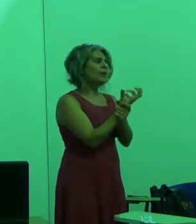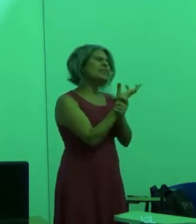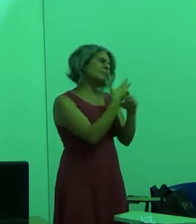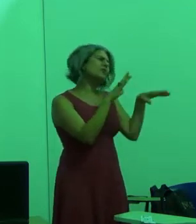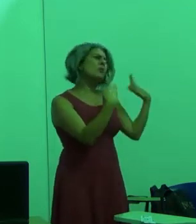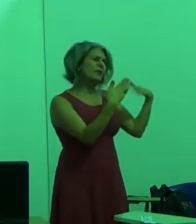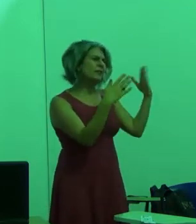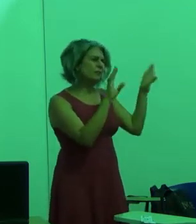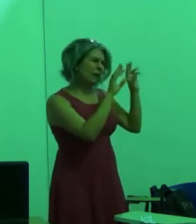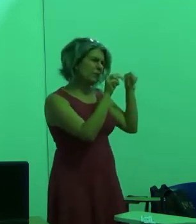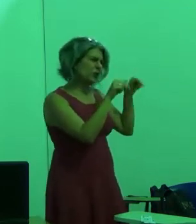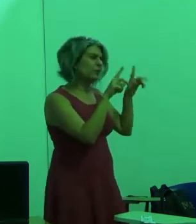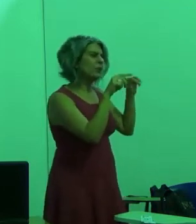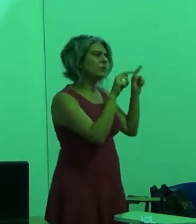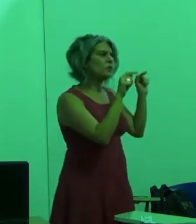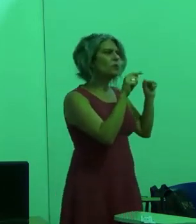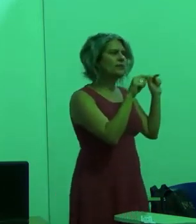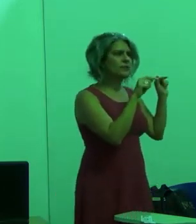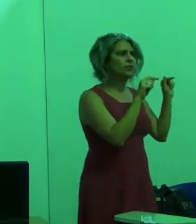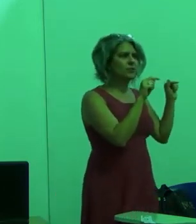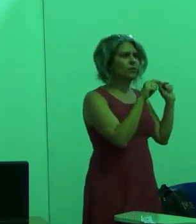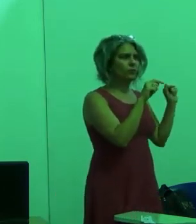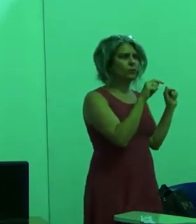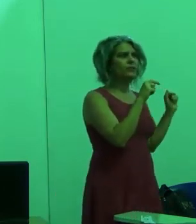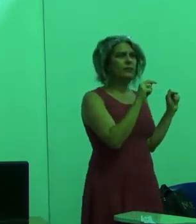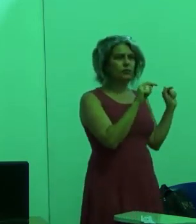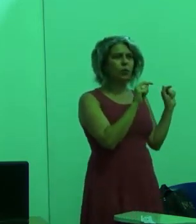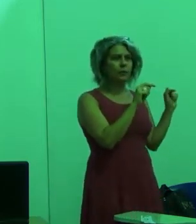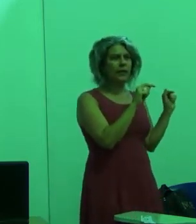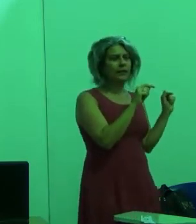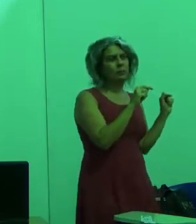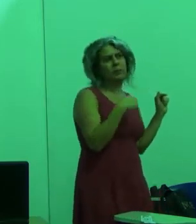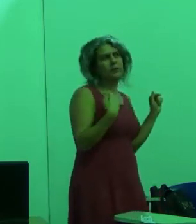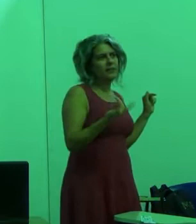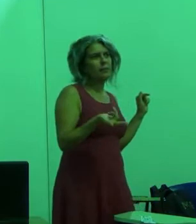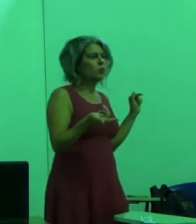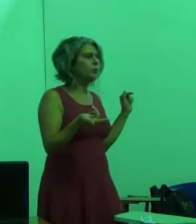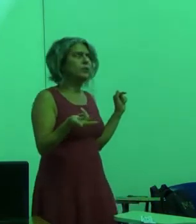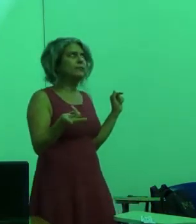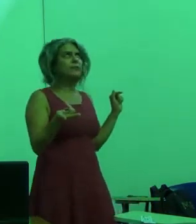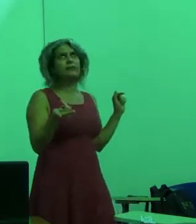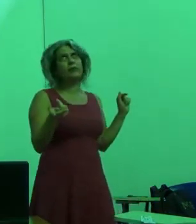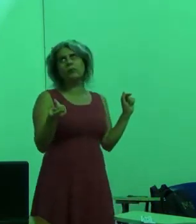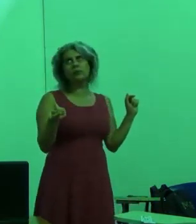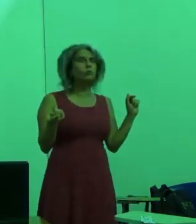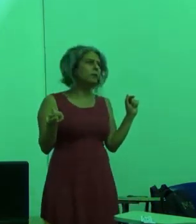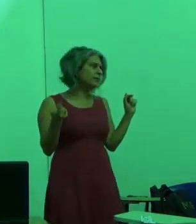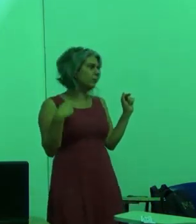Se a pessoa coincidisse, rapidinho, se a pessoa coincidisse com o autor, ia ser muito complicado, porque, por exemplo, eu só poderia se escrever como zumbi se eu fosse